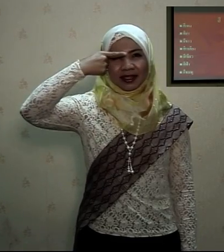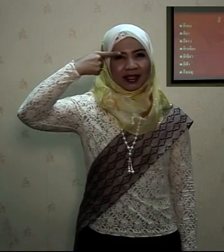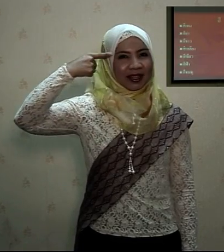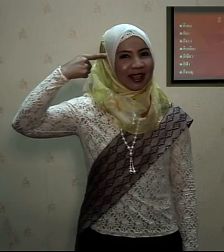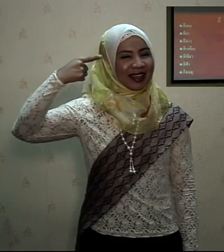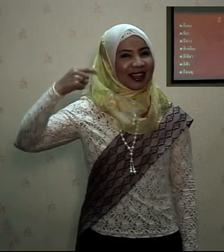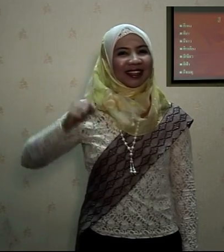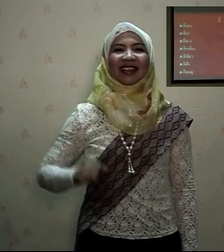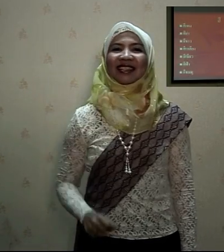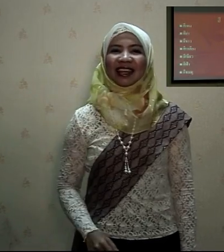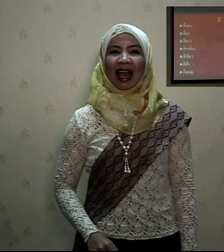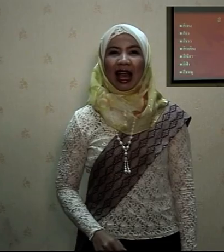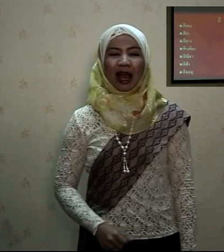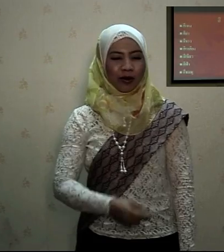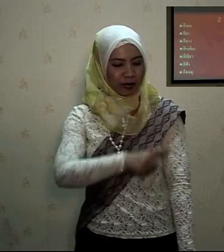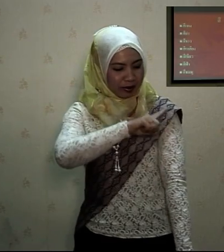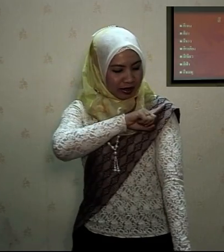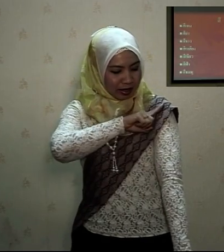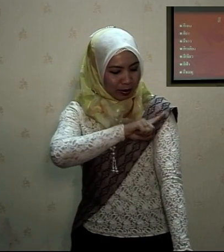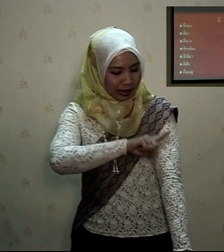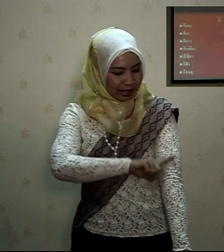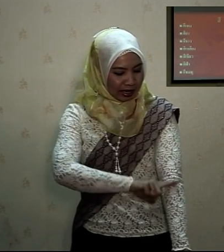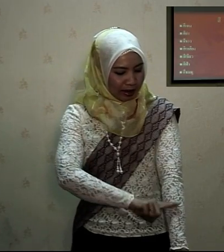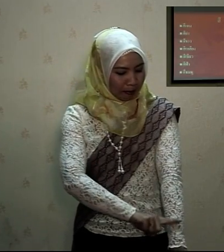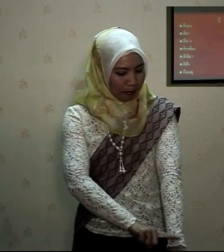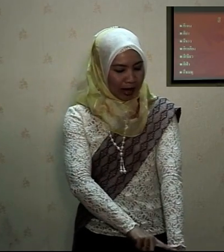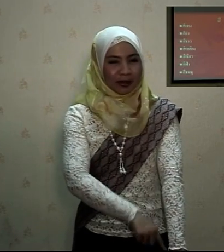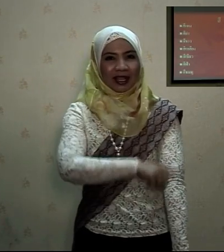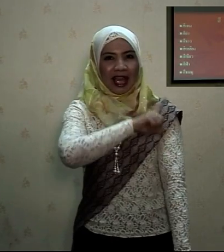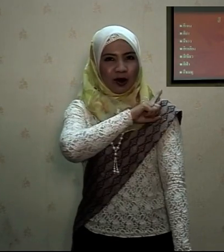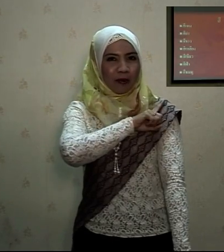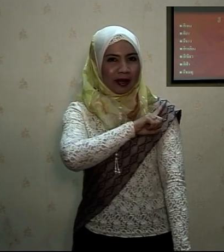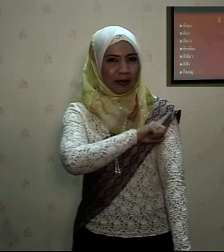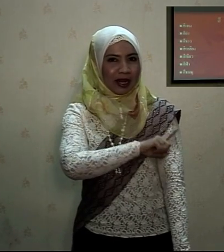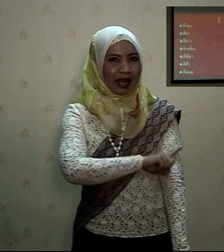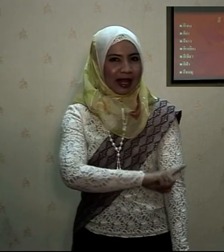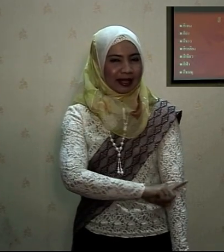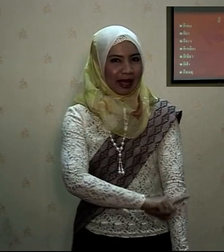ดำสีขาวนิ้วชี้ปาดไปที่แขนลงมาแบบนี้นะคะสี